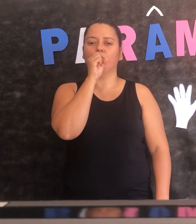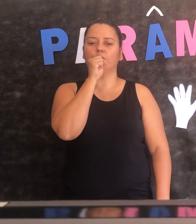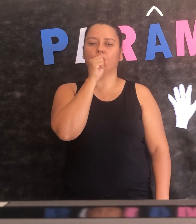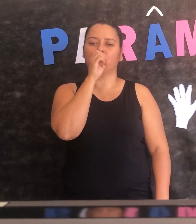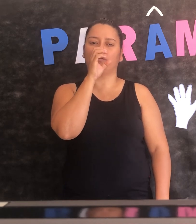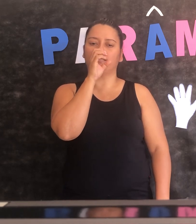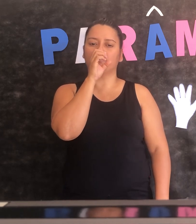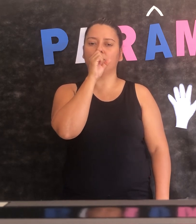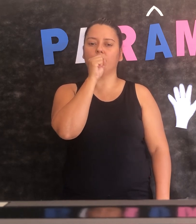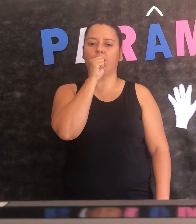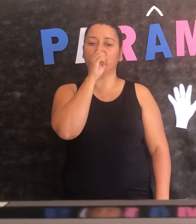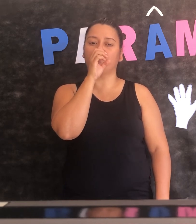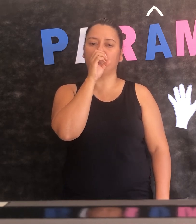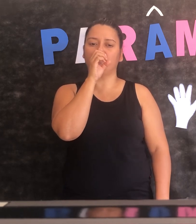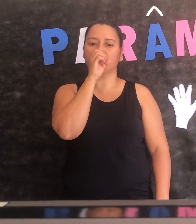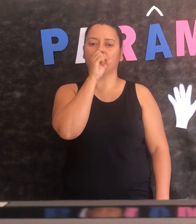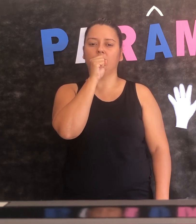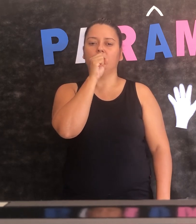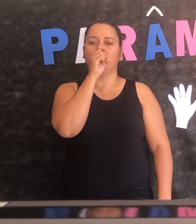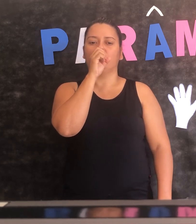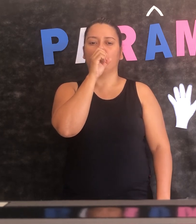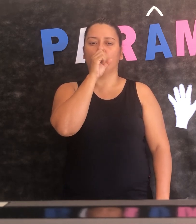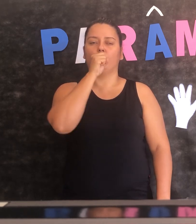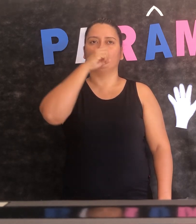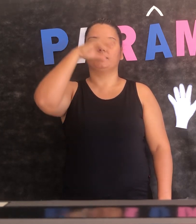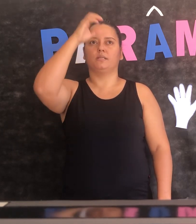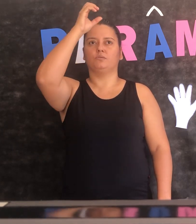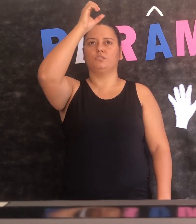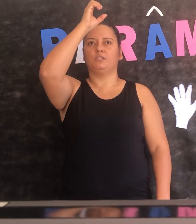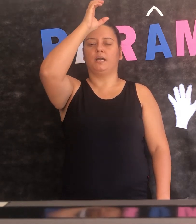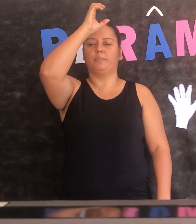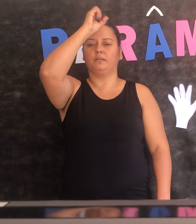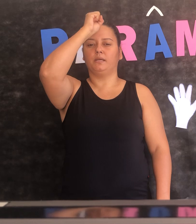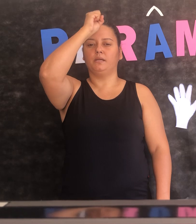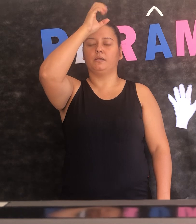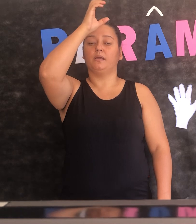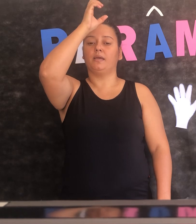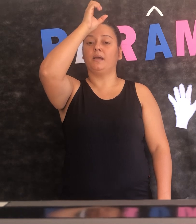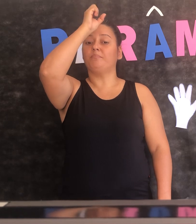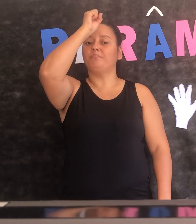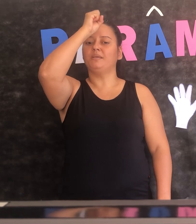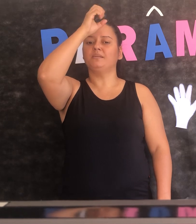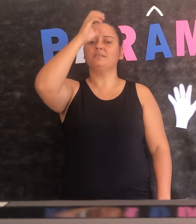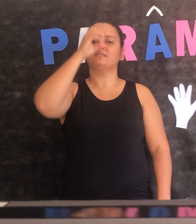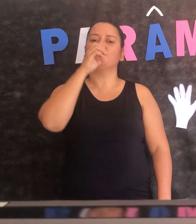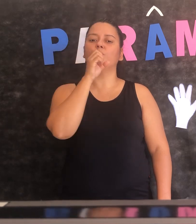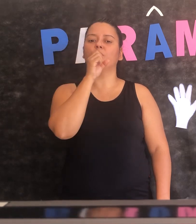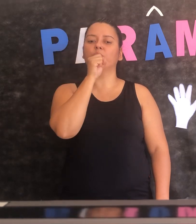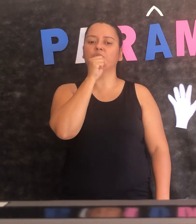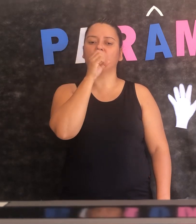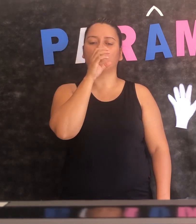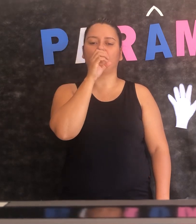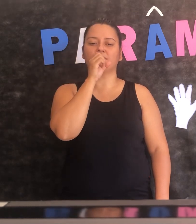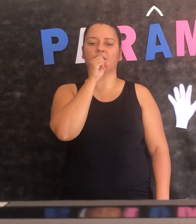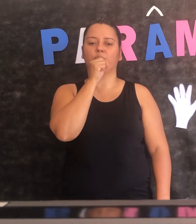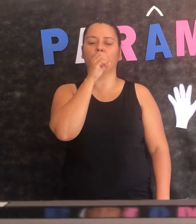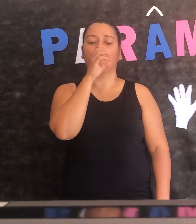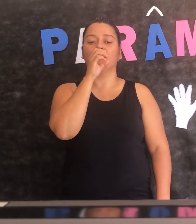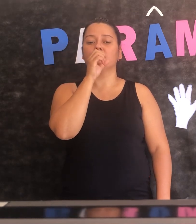de articulação, a diferença com o sinal de aprender é apenas o ponto de articulação.